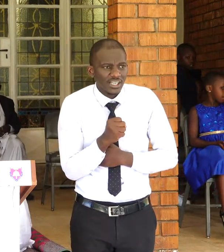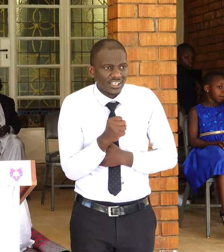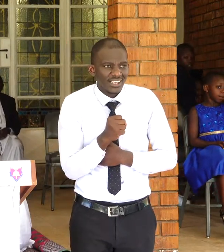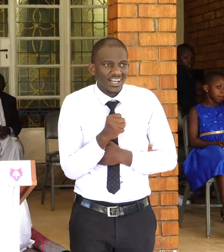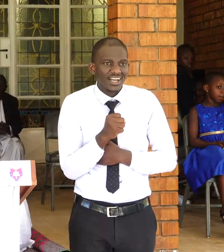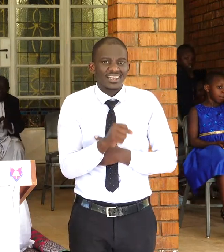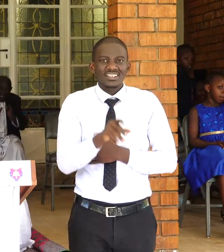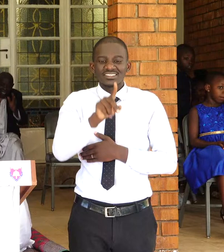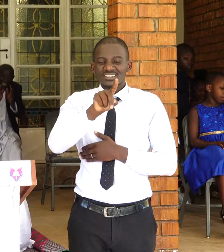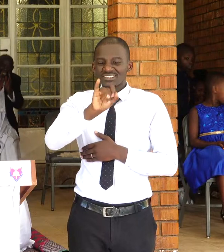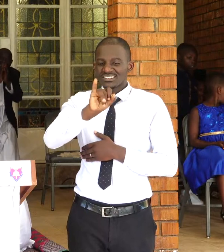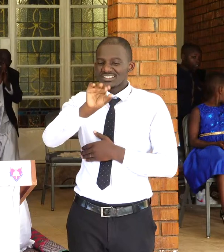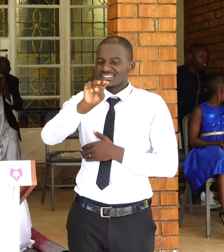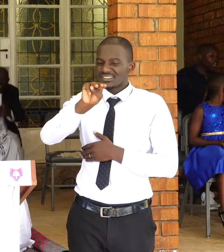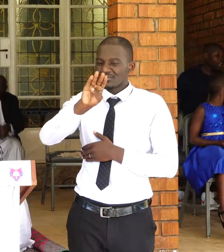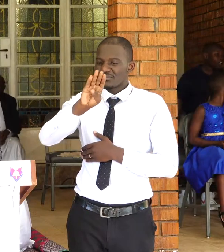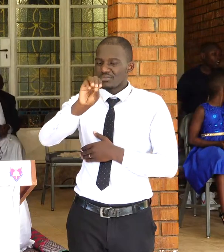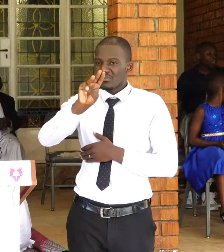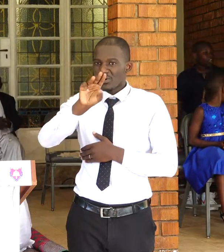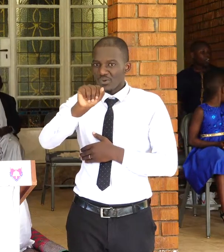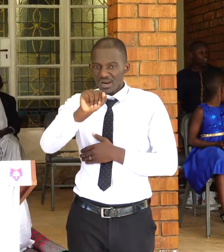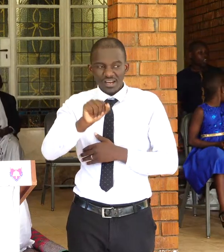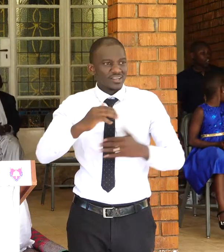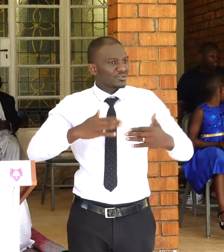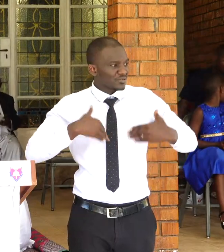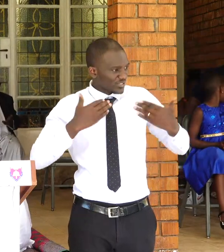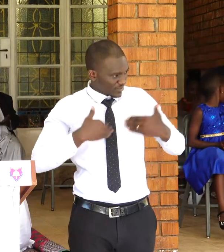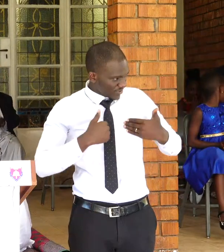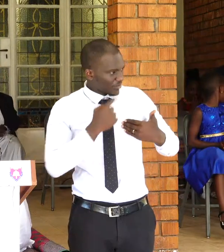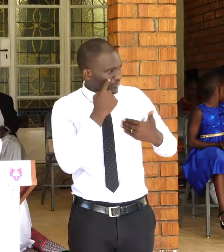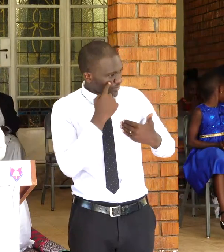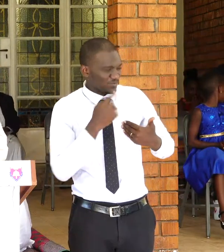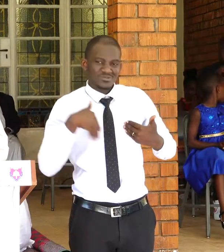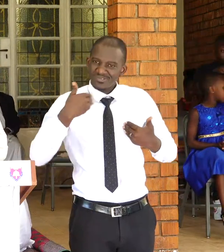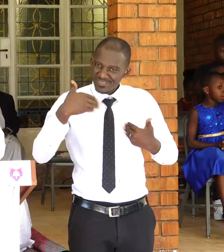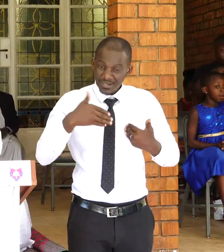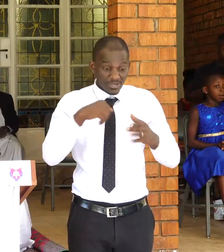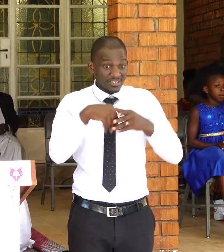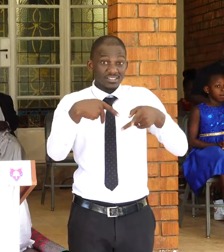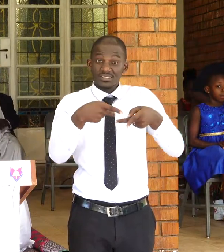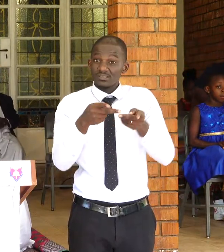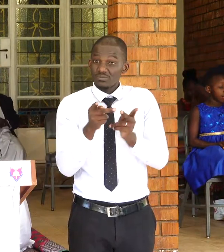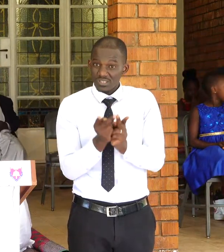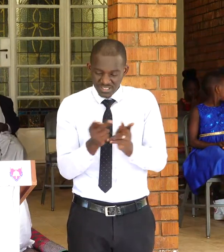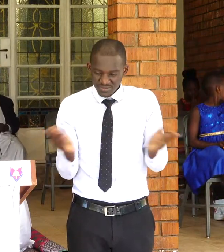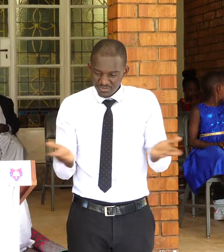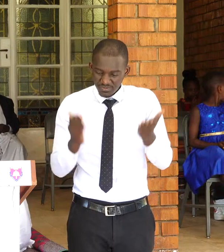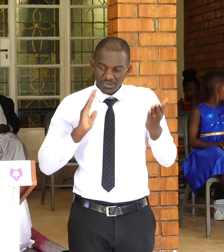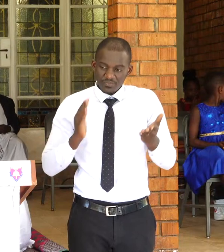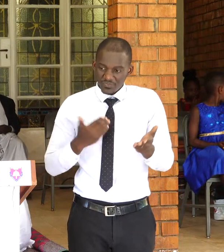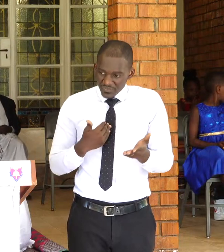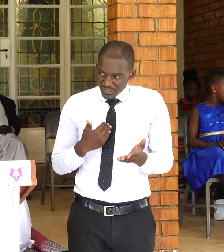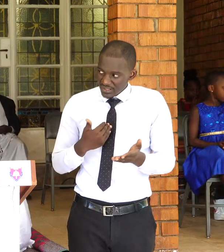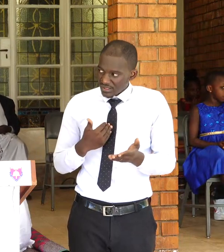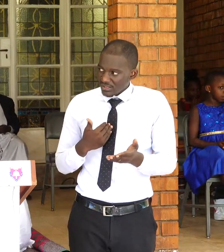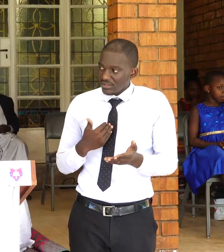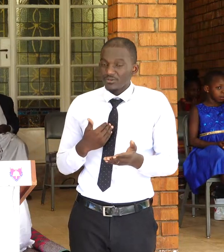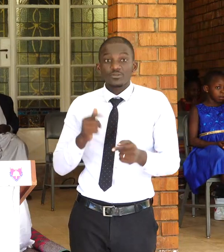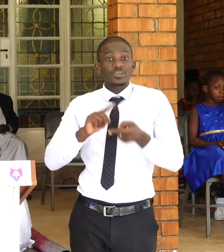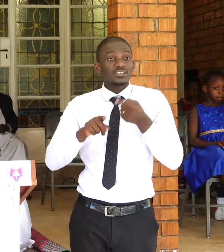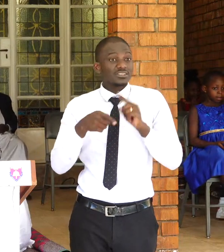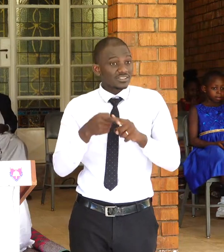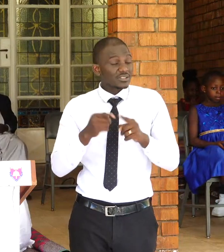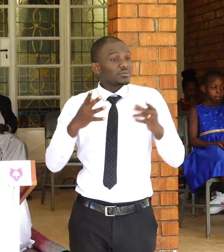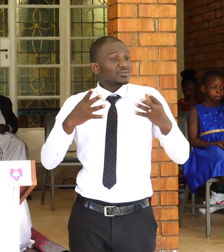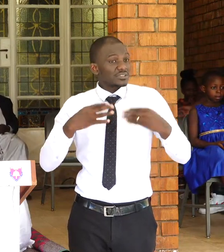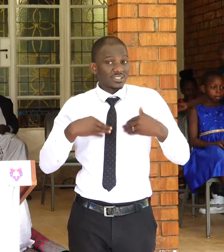Major Chimbowa, mukadde wange tusanyuka lwe tukulaba mu kifo kino, otuzaamu amaanyi. Abaagalwa,